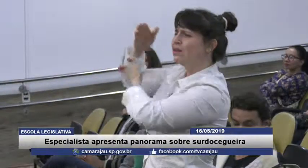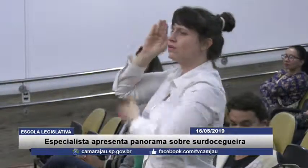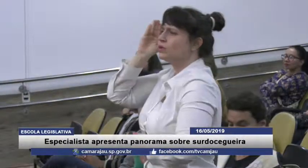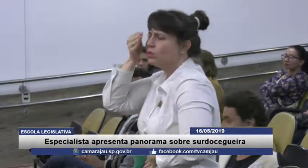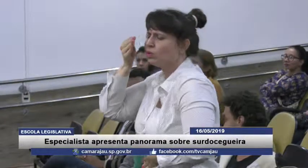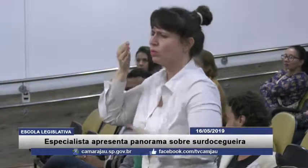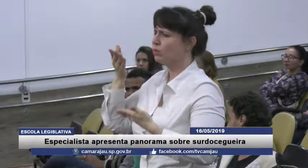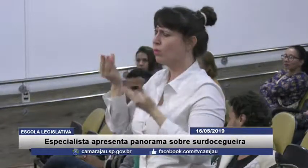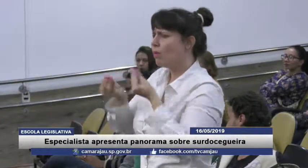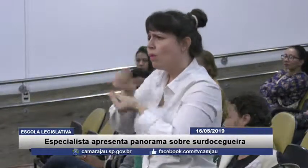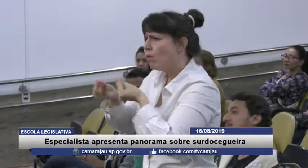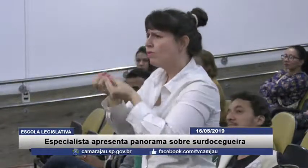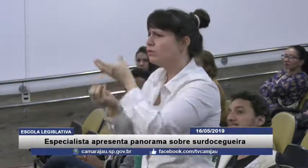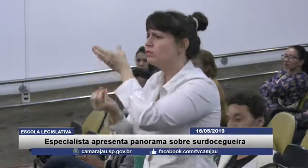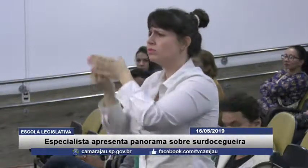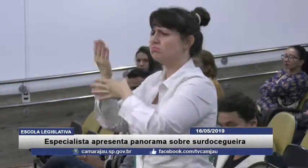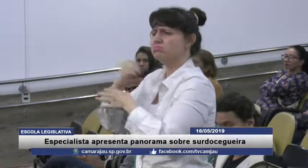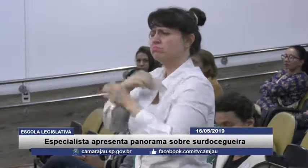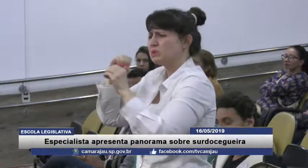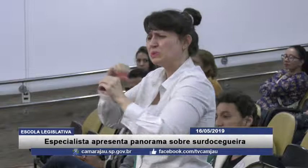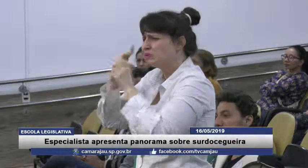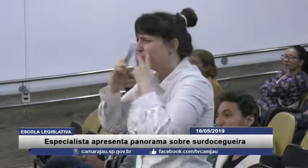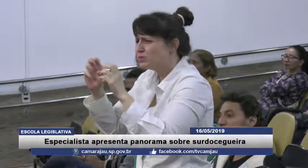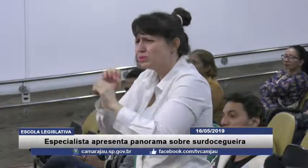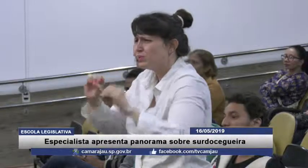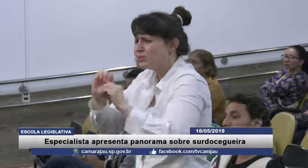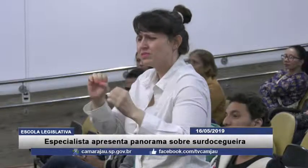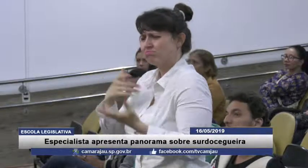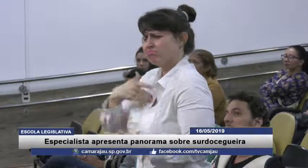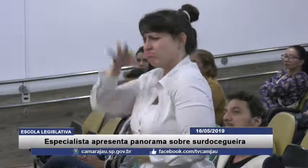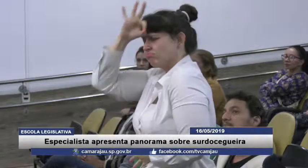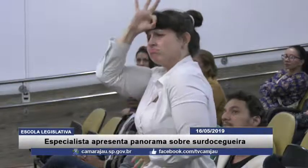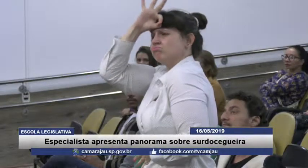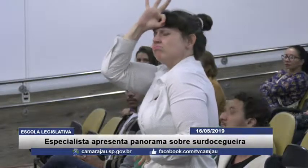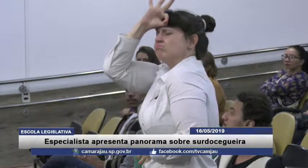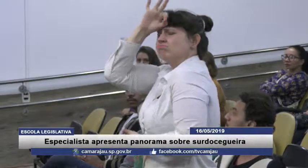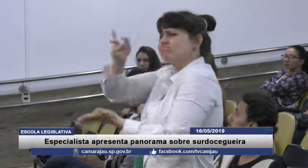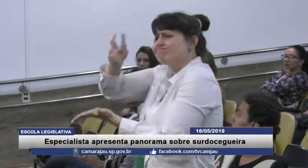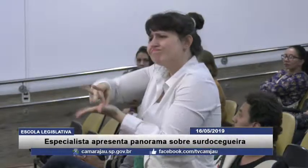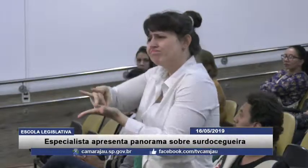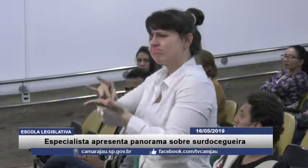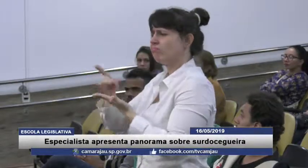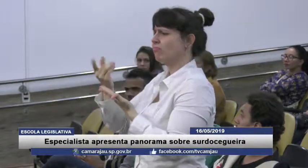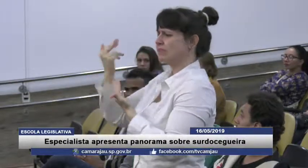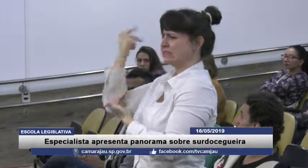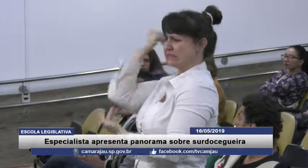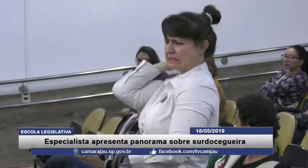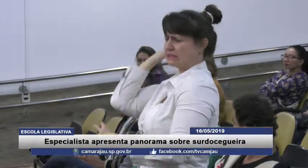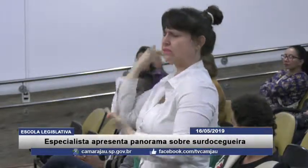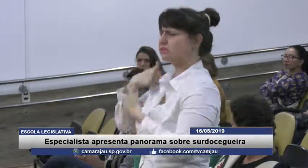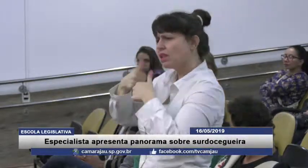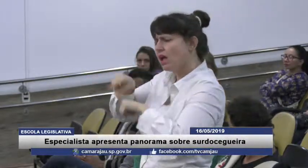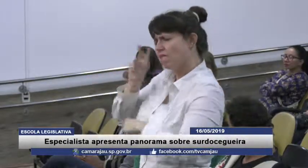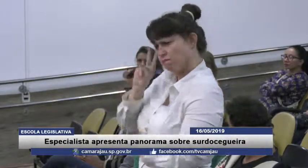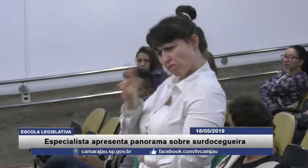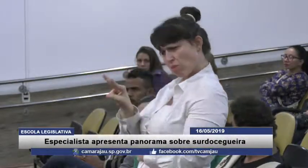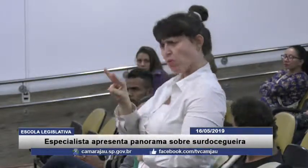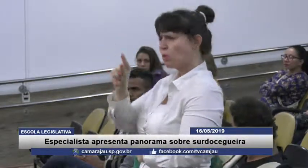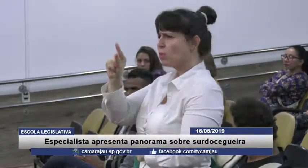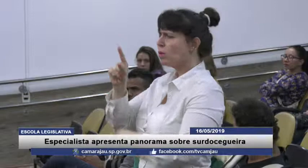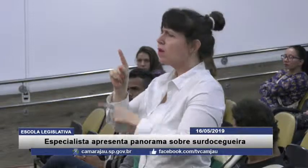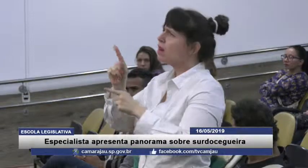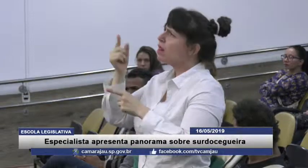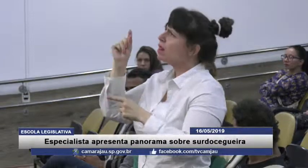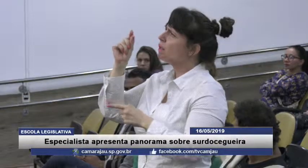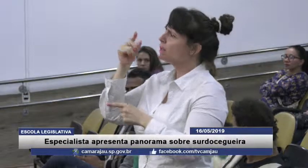É a primeira vez que eu vejo uma pessoa com surdo-cegueira e eu confesso que eu não tinha ciência, nunca vi